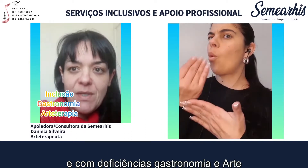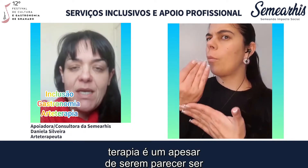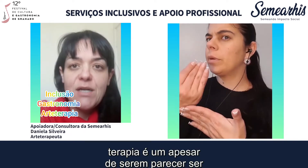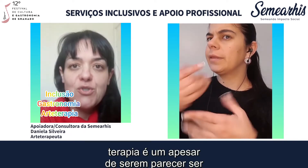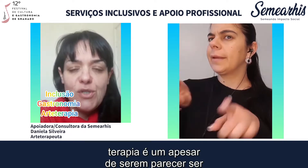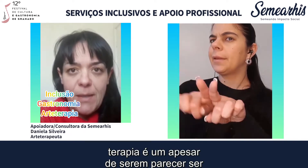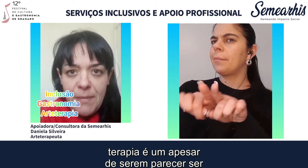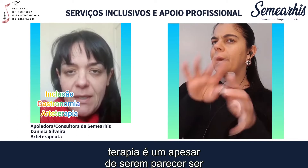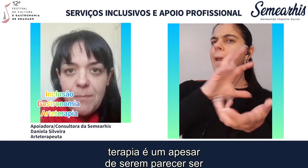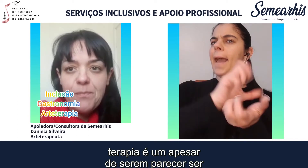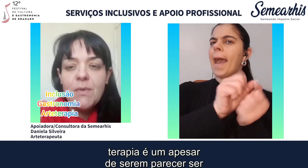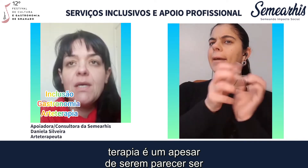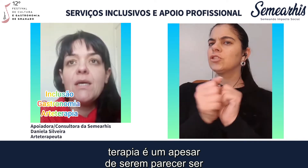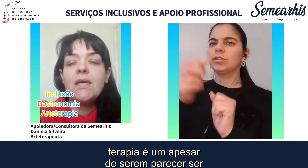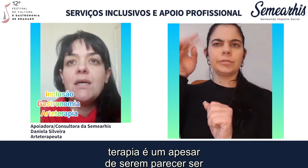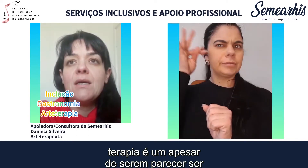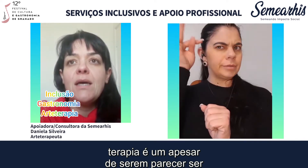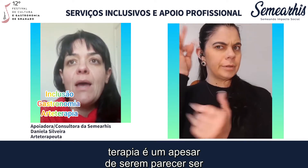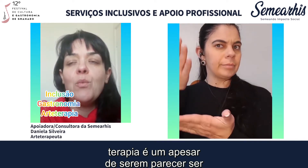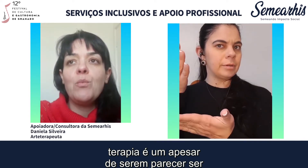gastronomia e arteterapia.